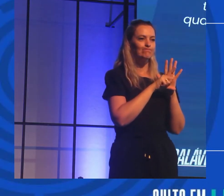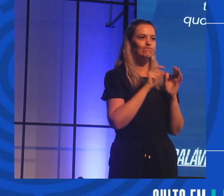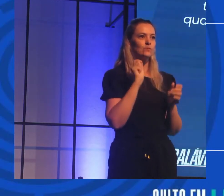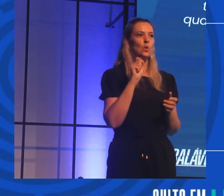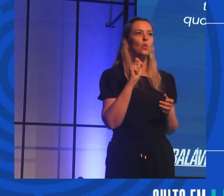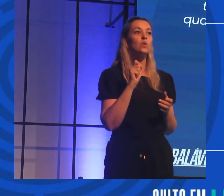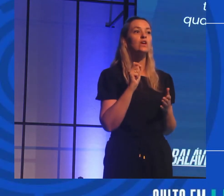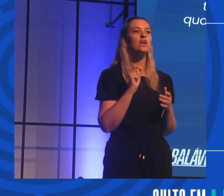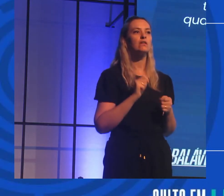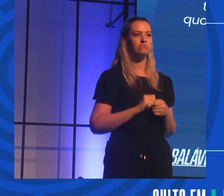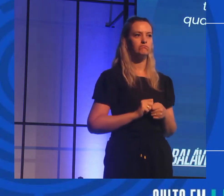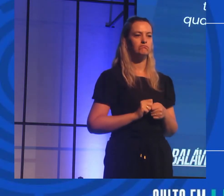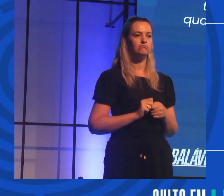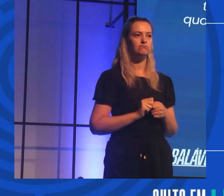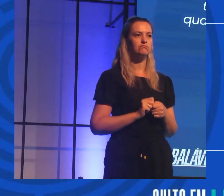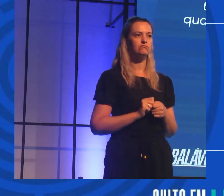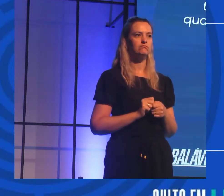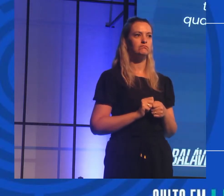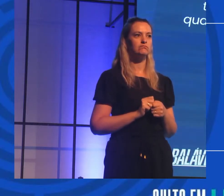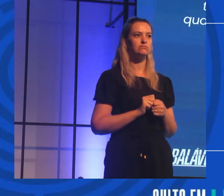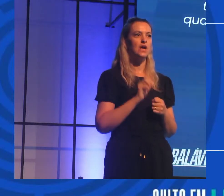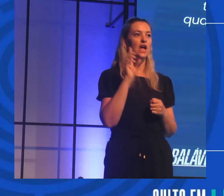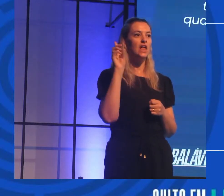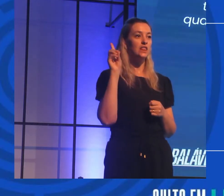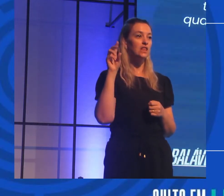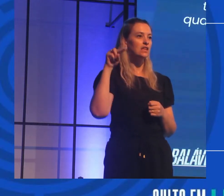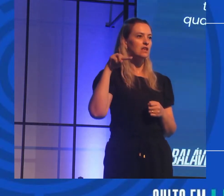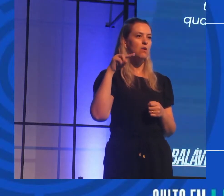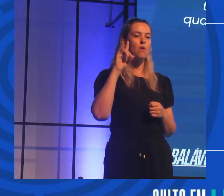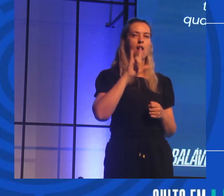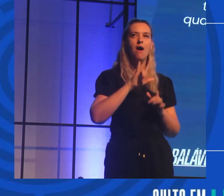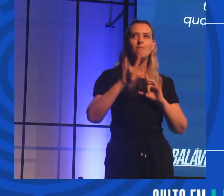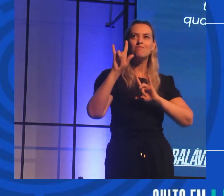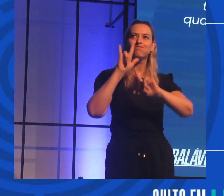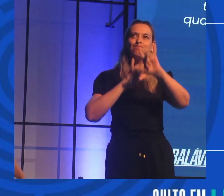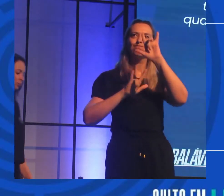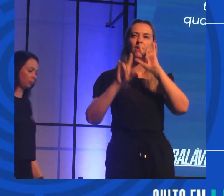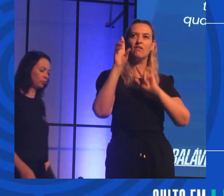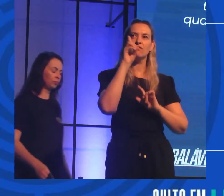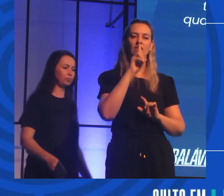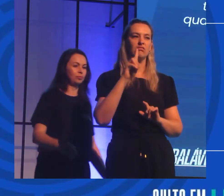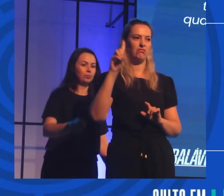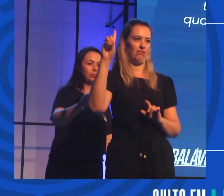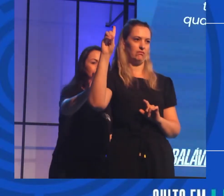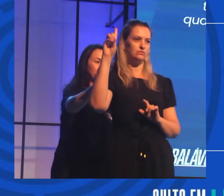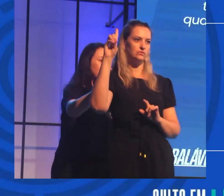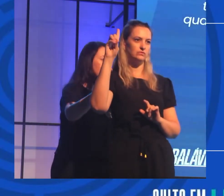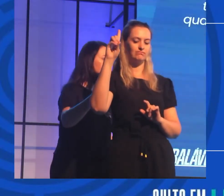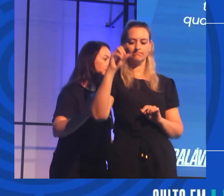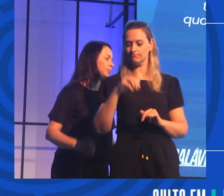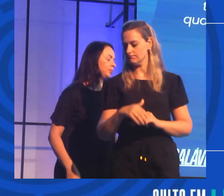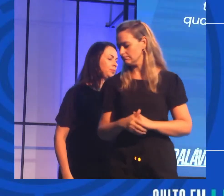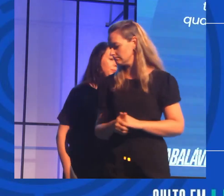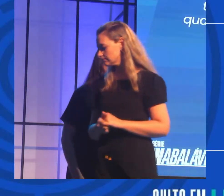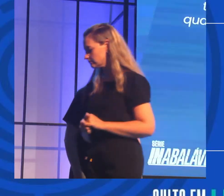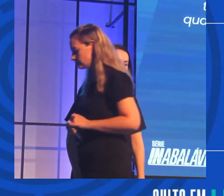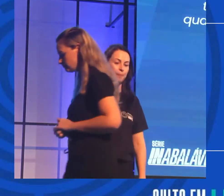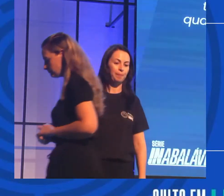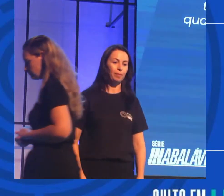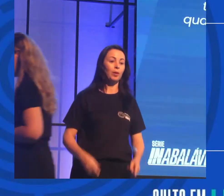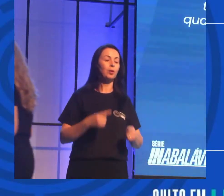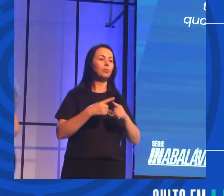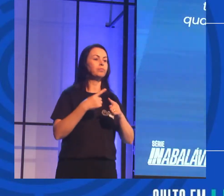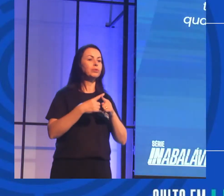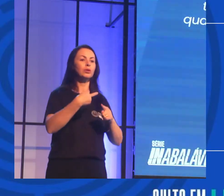Daniel faz? Daniel amava a Deus de verdade, adorava a Deus, precisava de Deus, tinha sede de Deus e estava proibido de falar